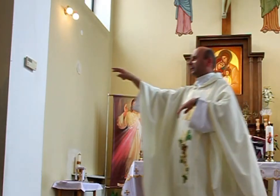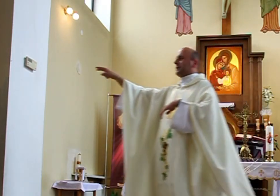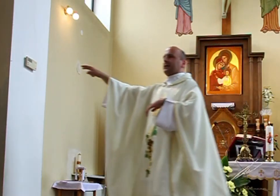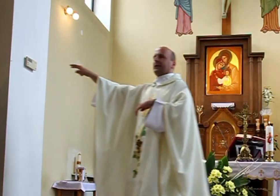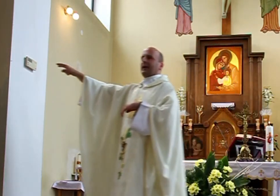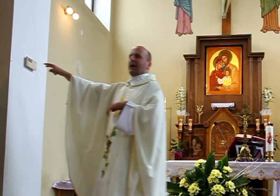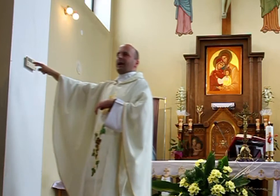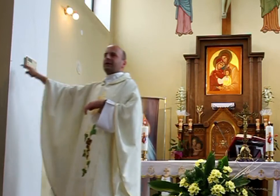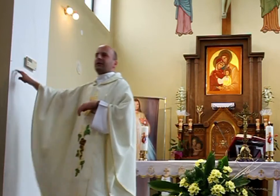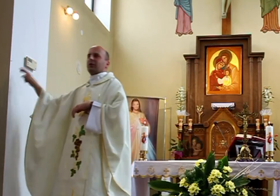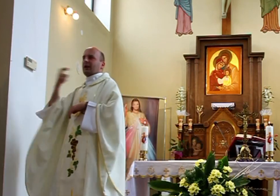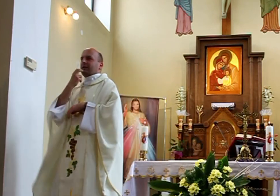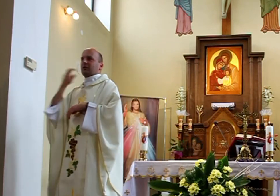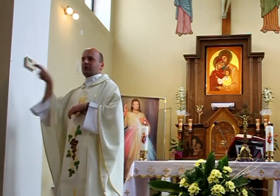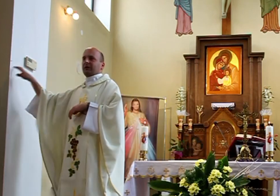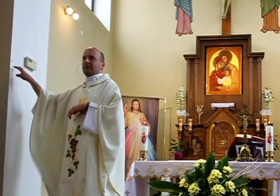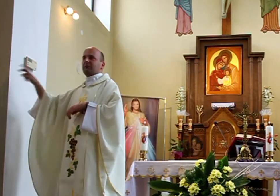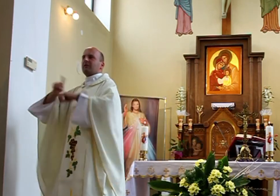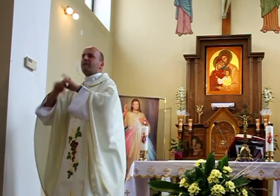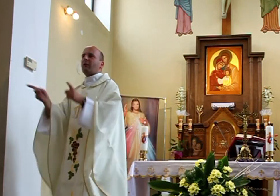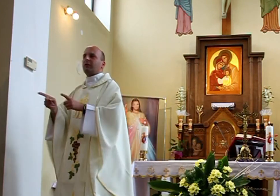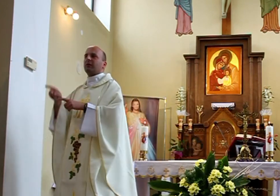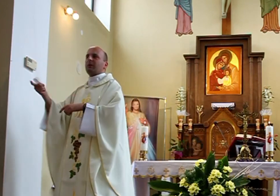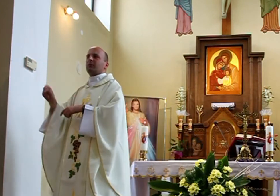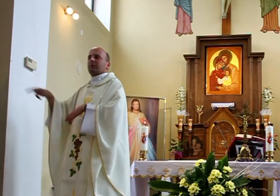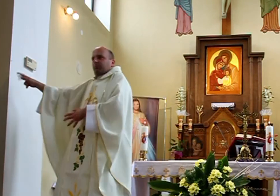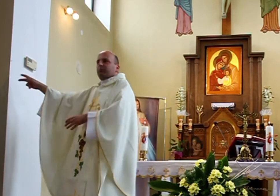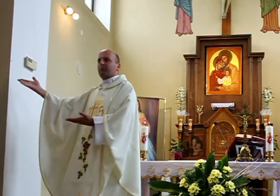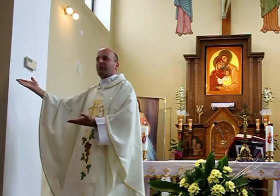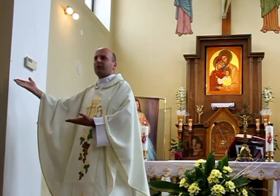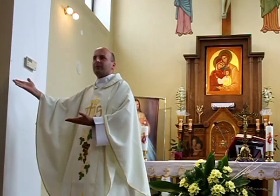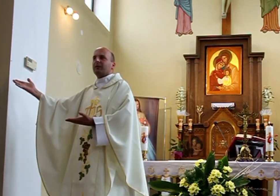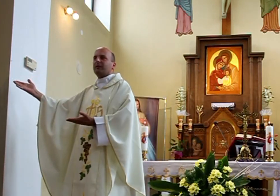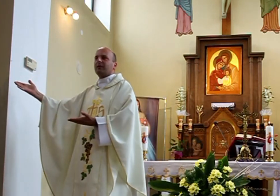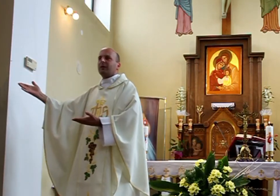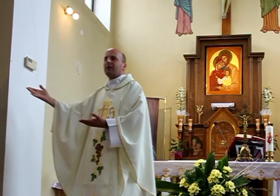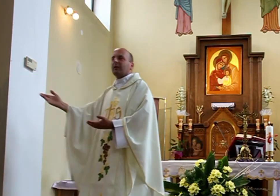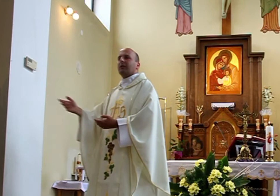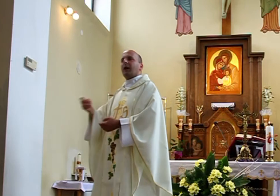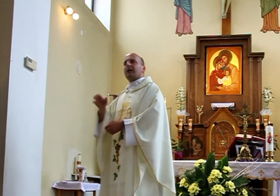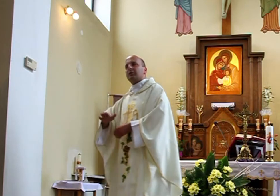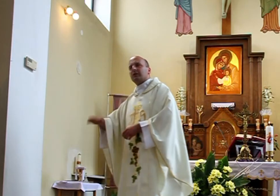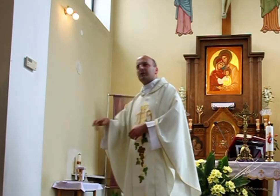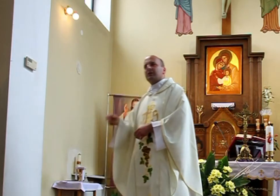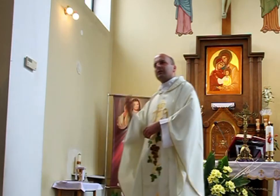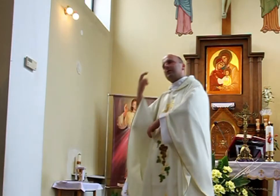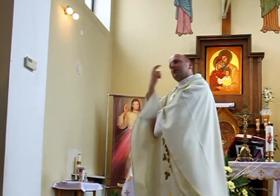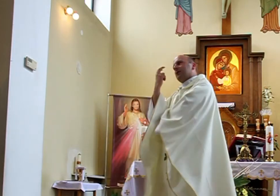gniazdka elektrycznego. Nie wolno, bo Cię pokoi. No ale dziecko jest